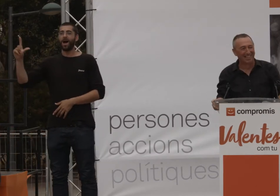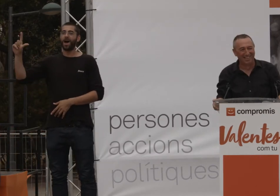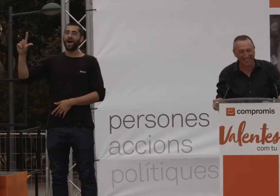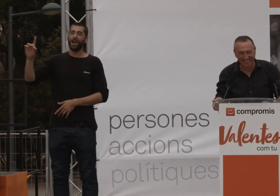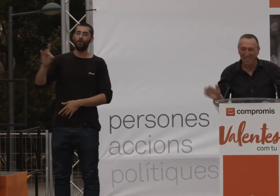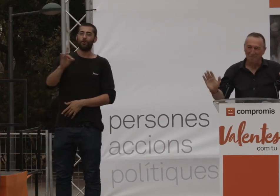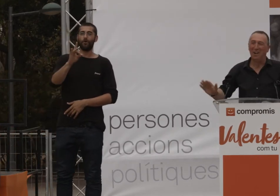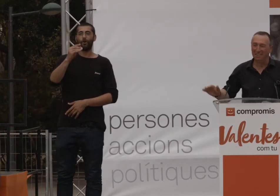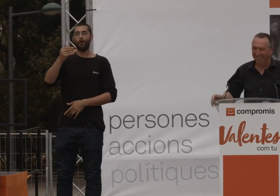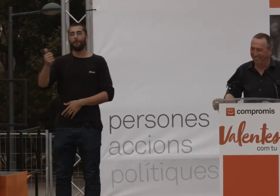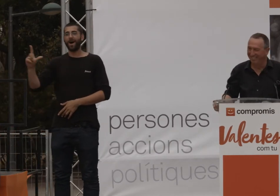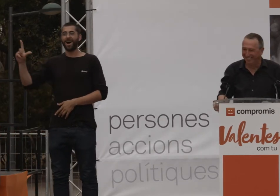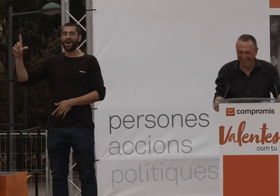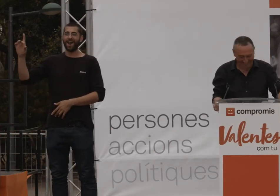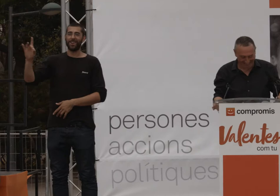Gràcies.